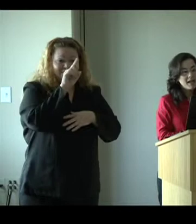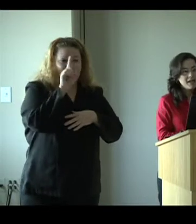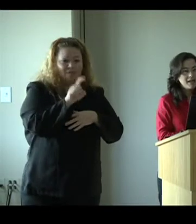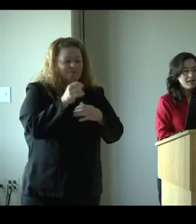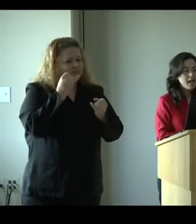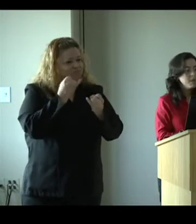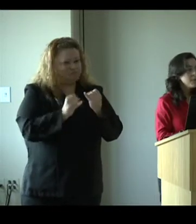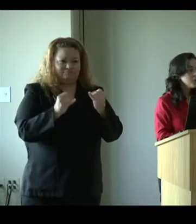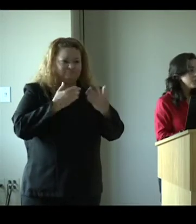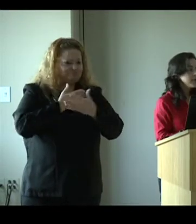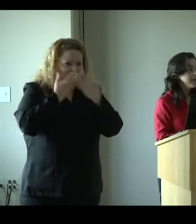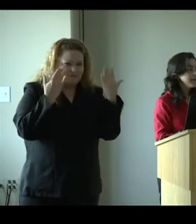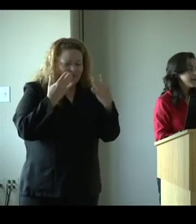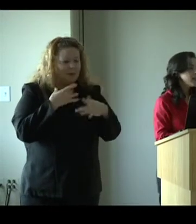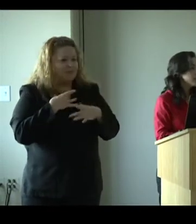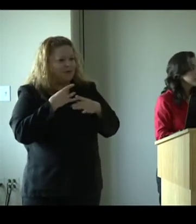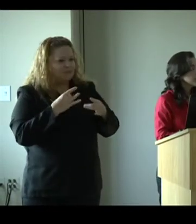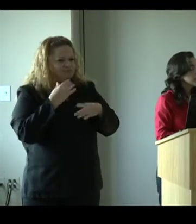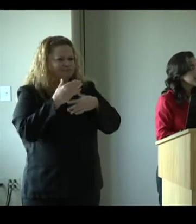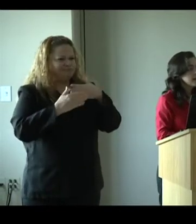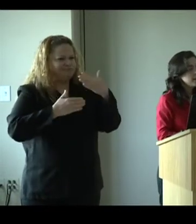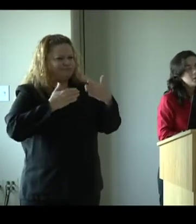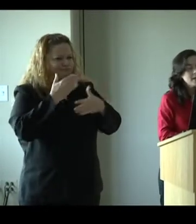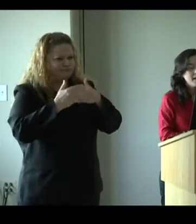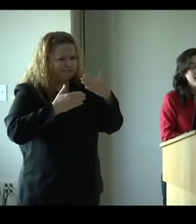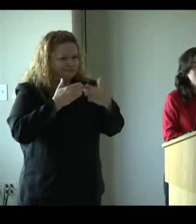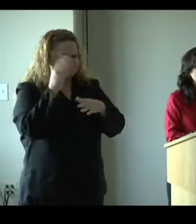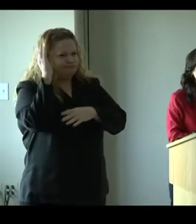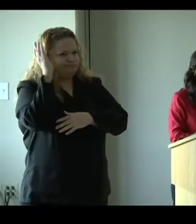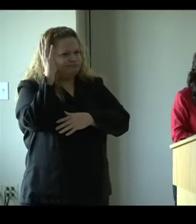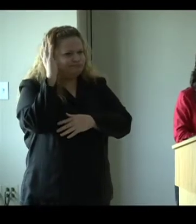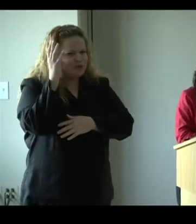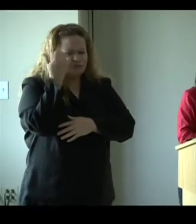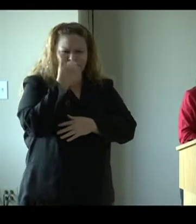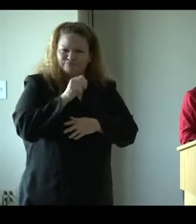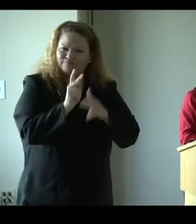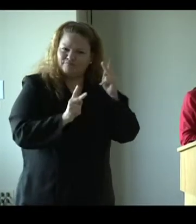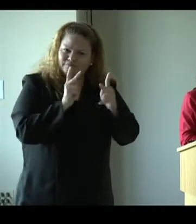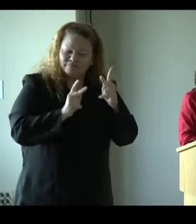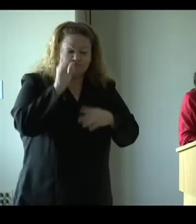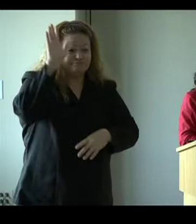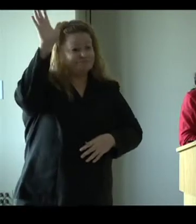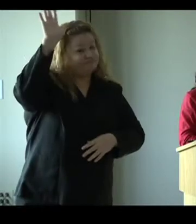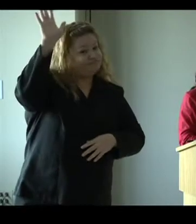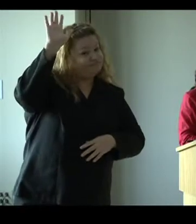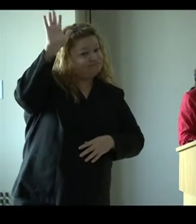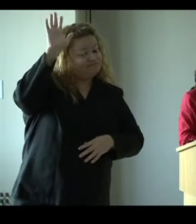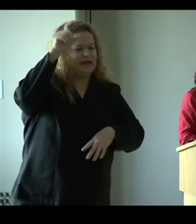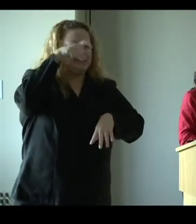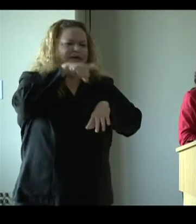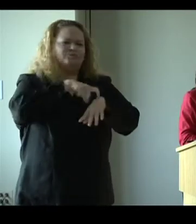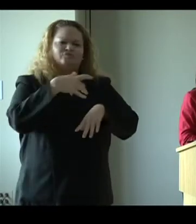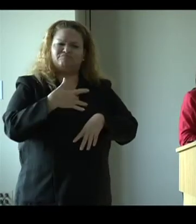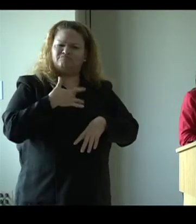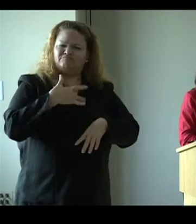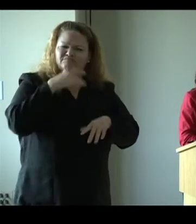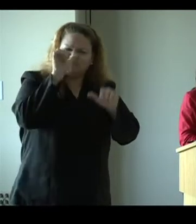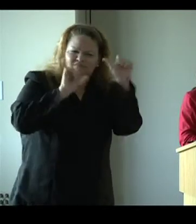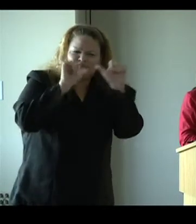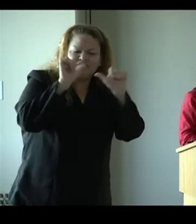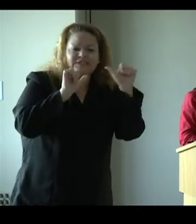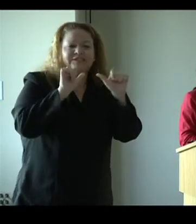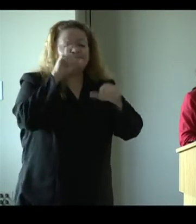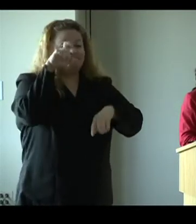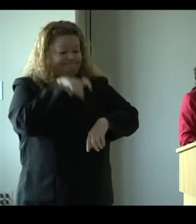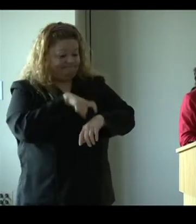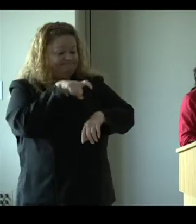Al final a mí me gusta que en el transcurso de estar dando la charla cualquier persona pueda levantar la mano en el momento en que surja la duda y